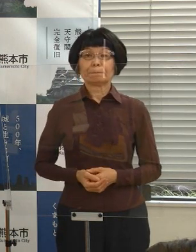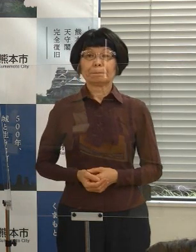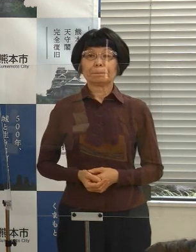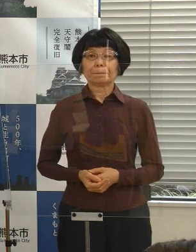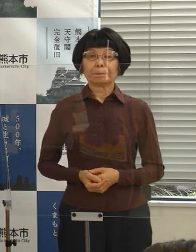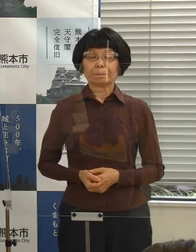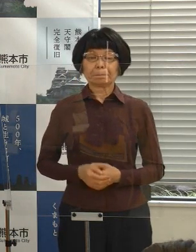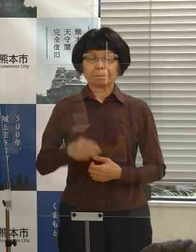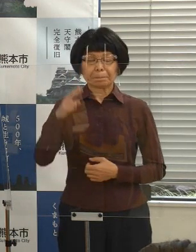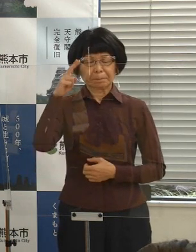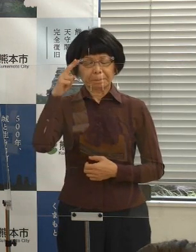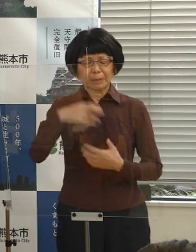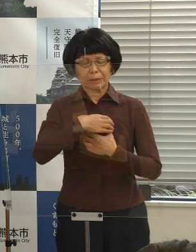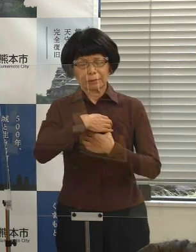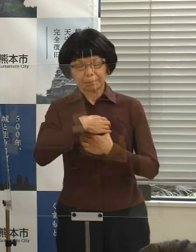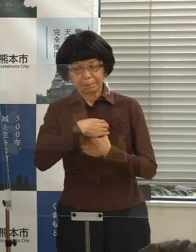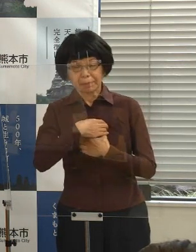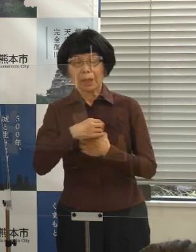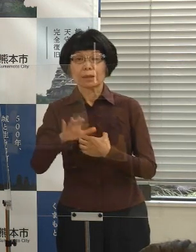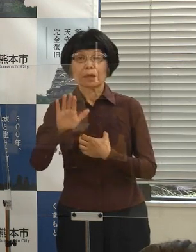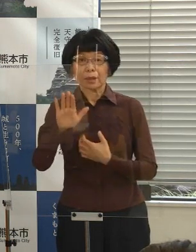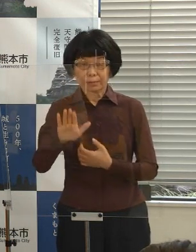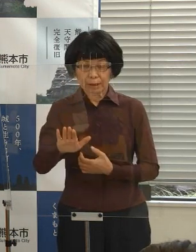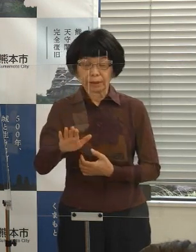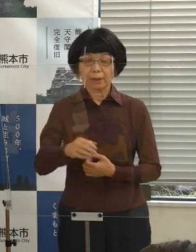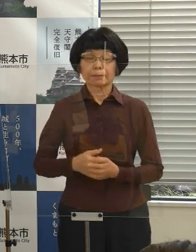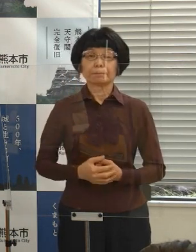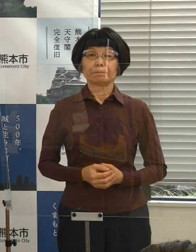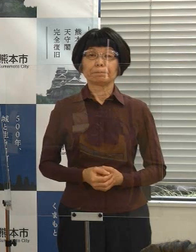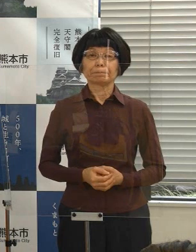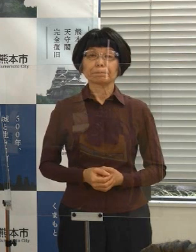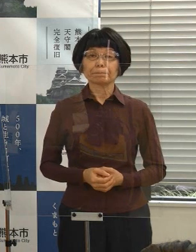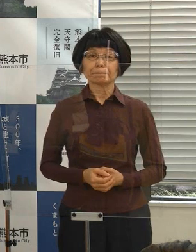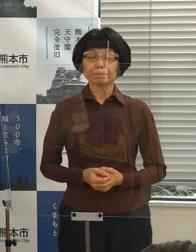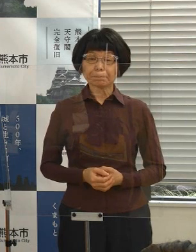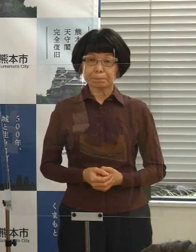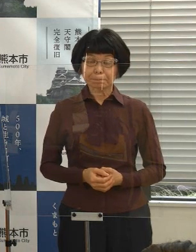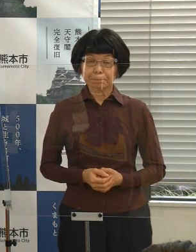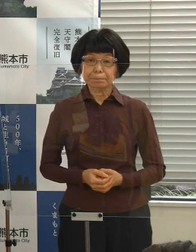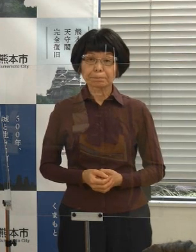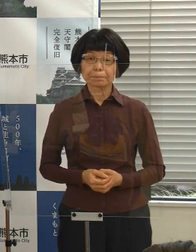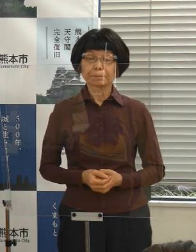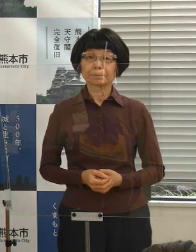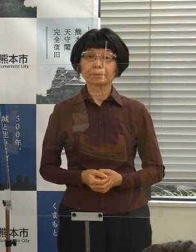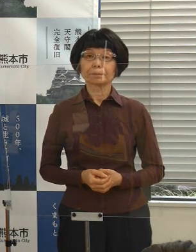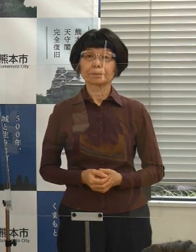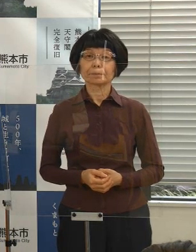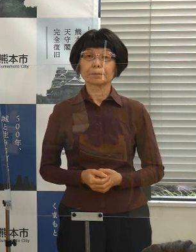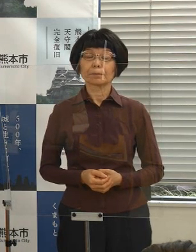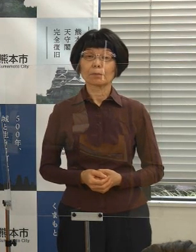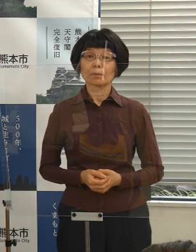危惧をしているところであります。そしてあとやはりまあ、とにかくその